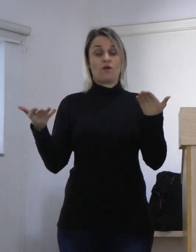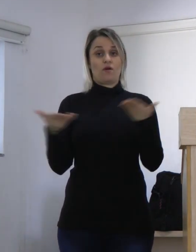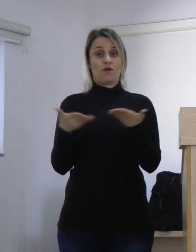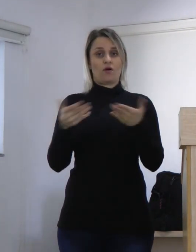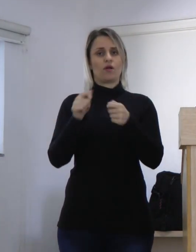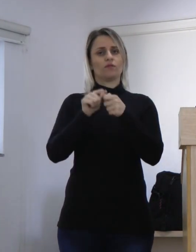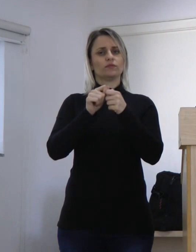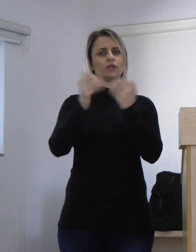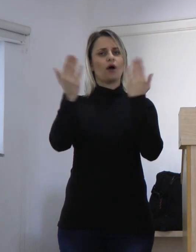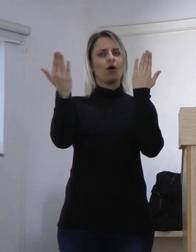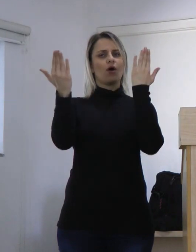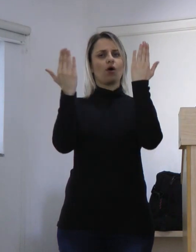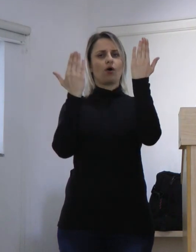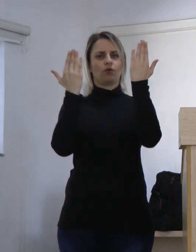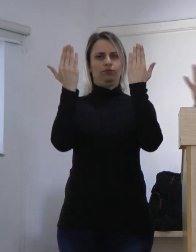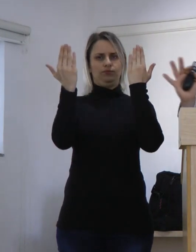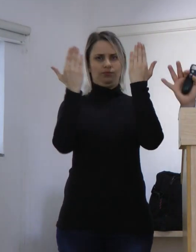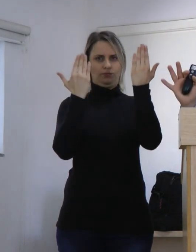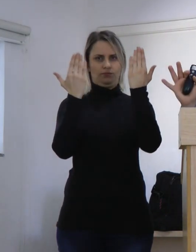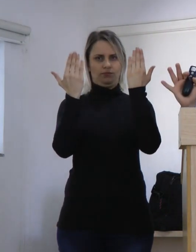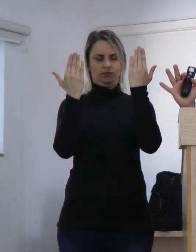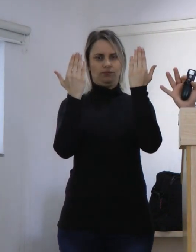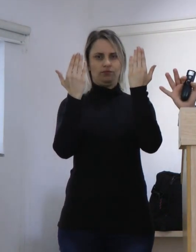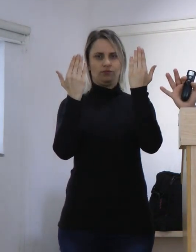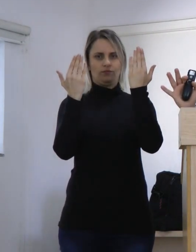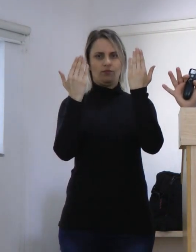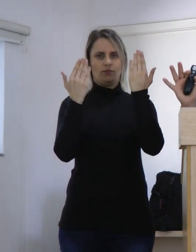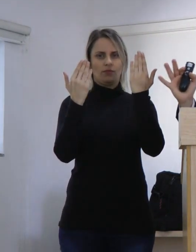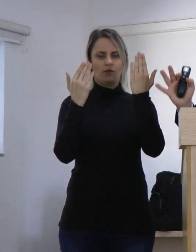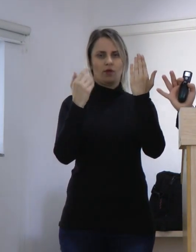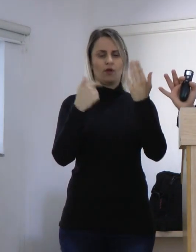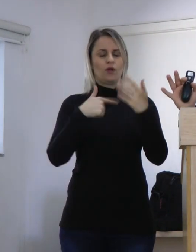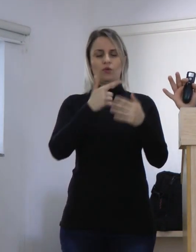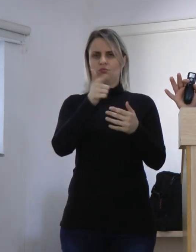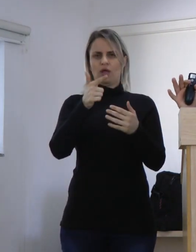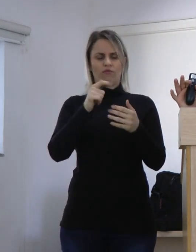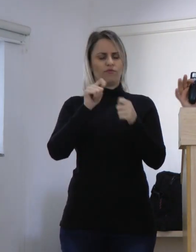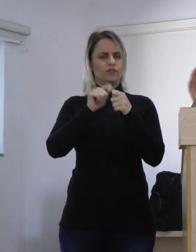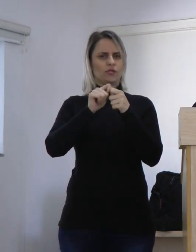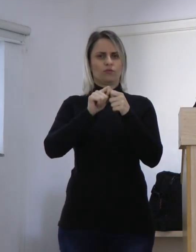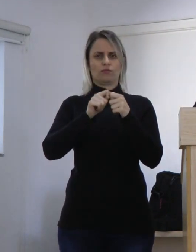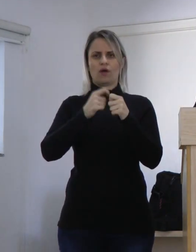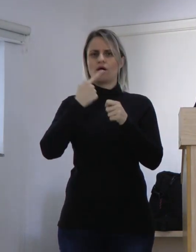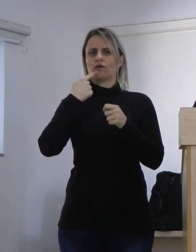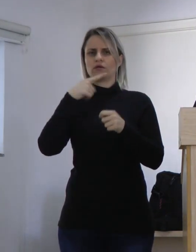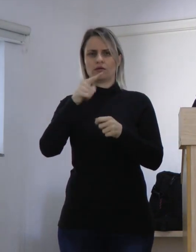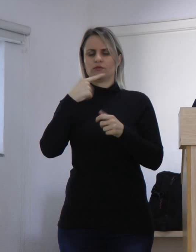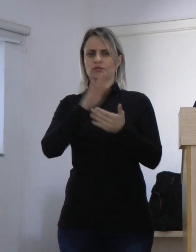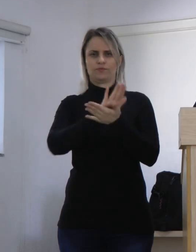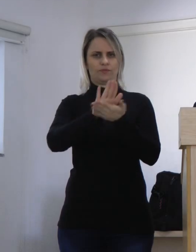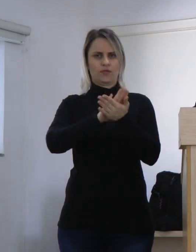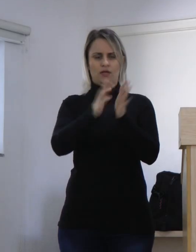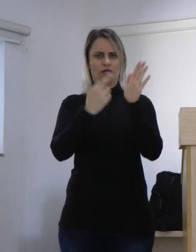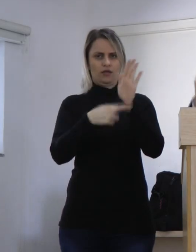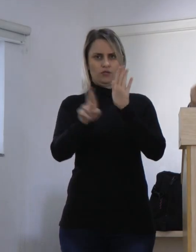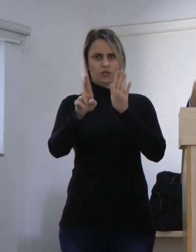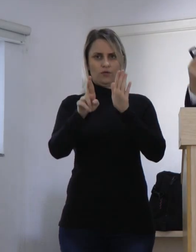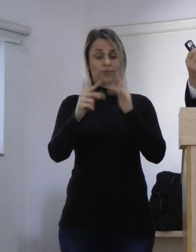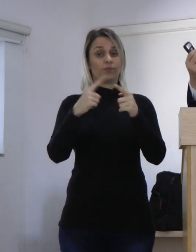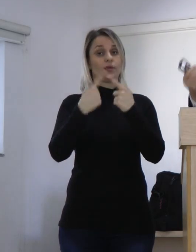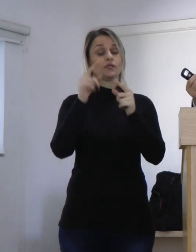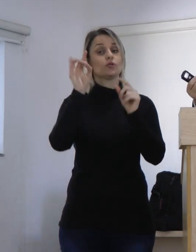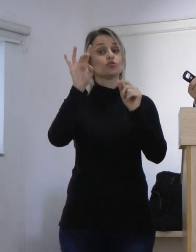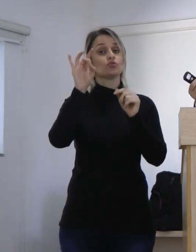quadro. Não é nenhuma crítica a nenhuma religião, nenhuma doutrina, mas é para mostrar como a doutrina espírita está de acordo